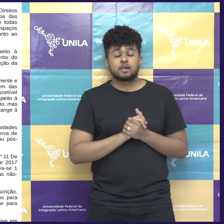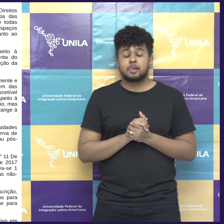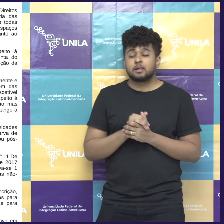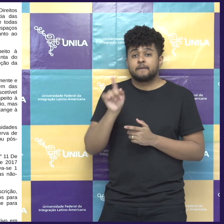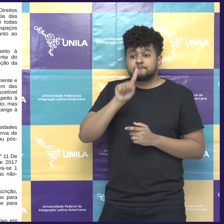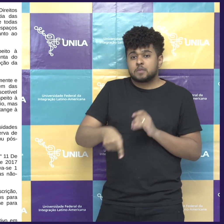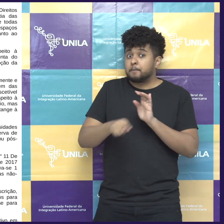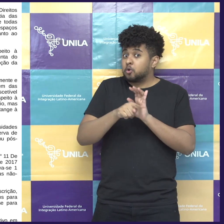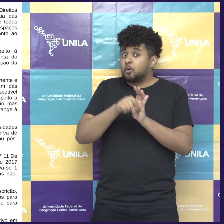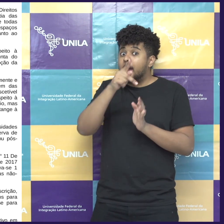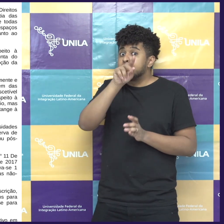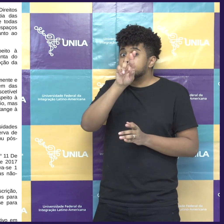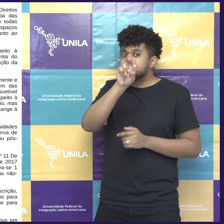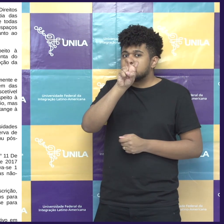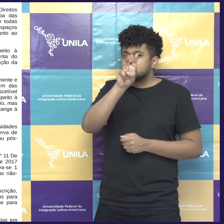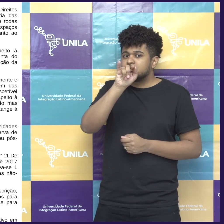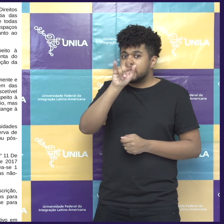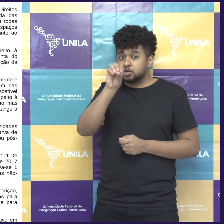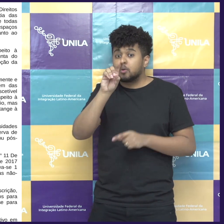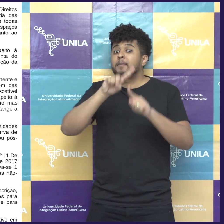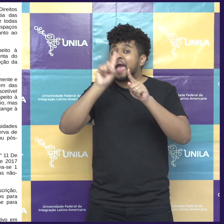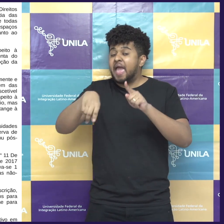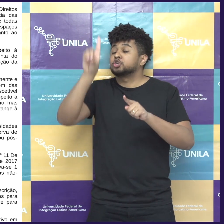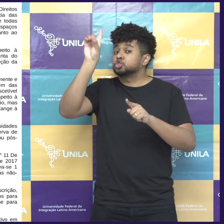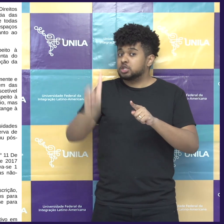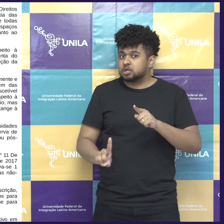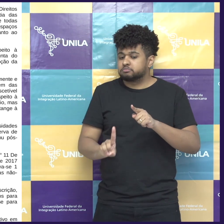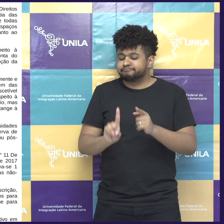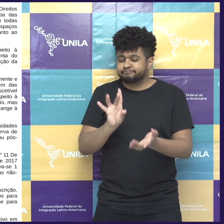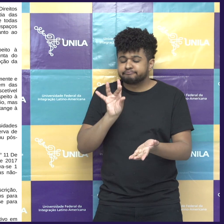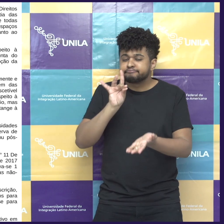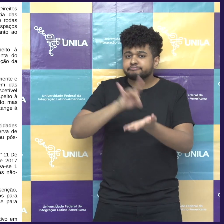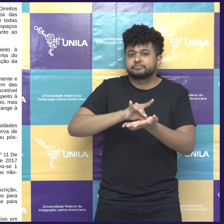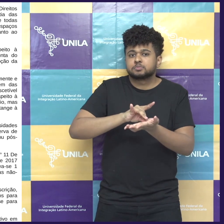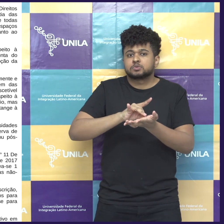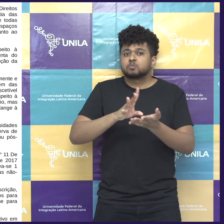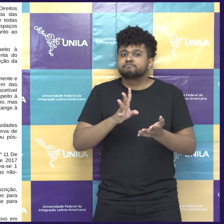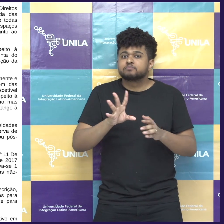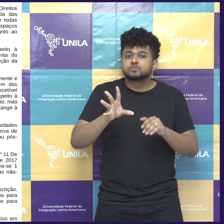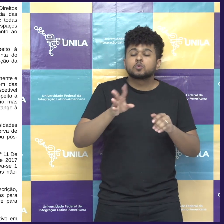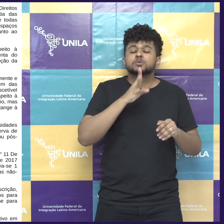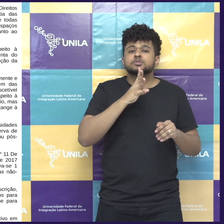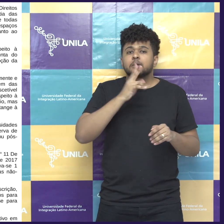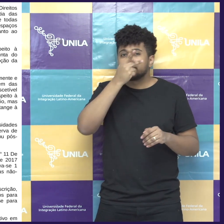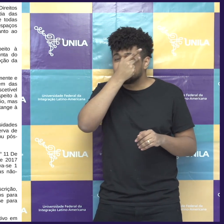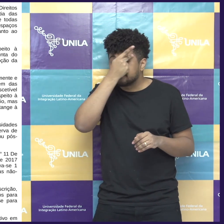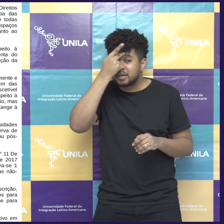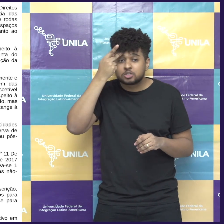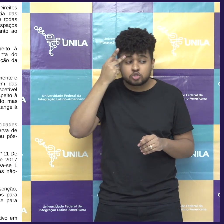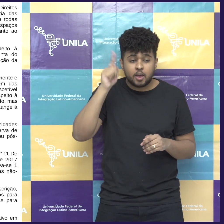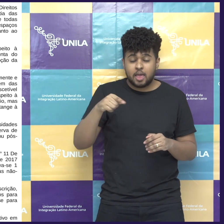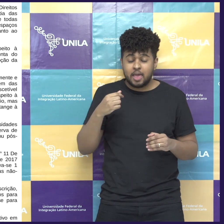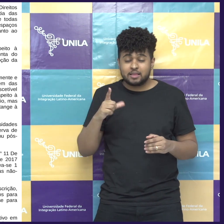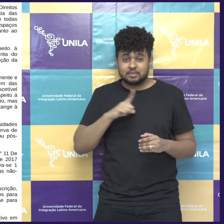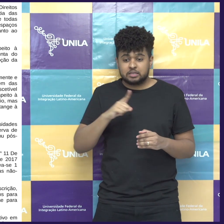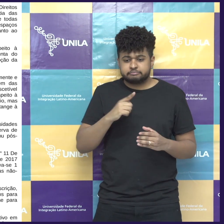se trata de privilégio, mas que constitui direito e legítima forma de reconhecimento como pessoa no que tange à garantia